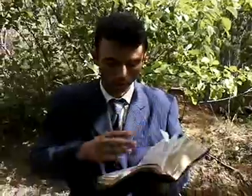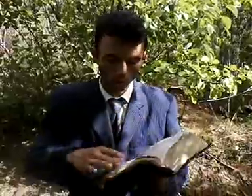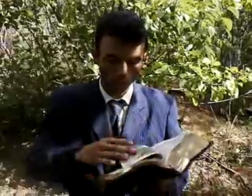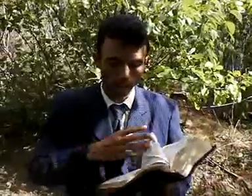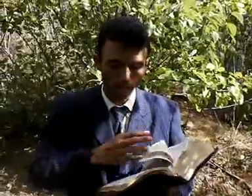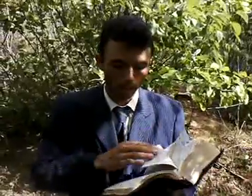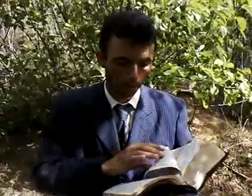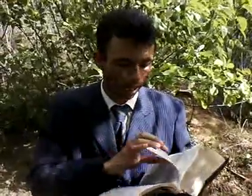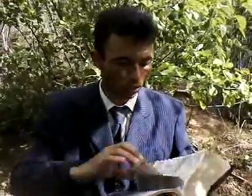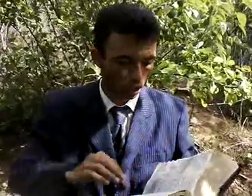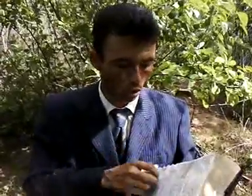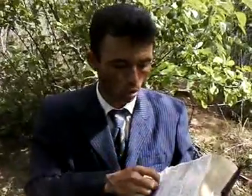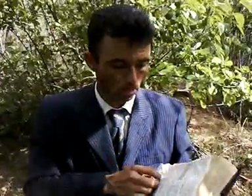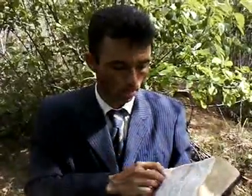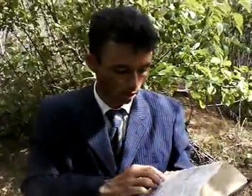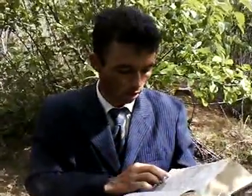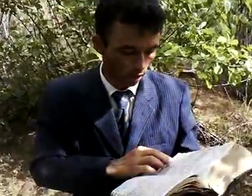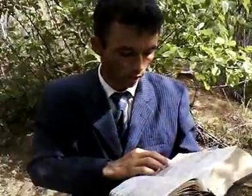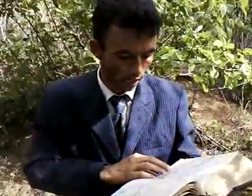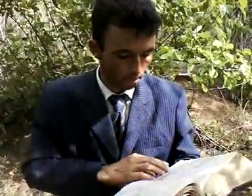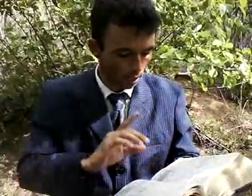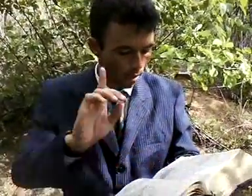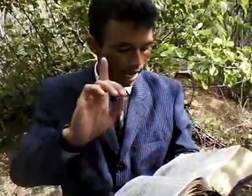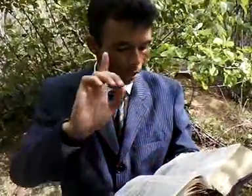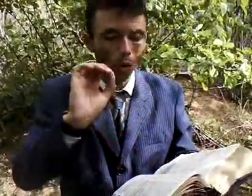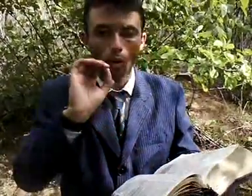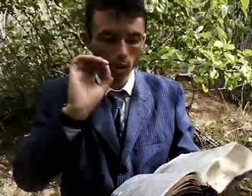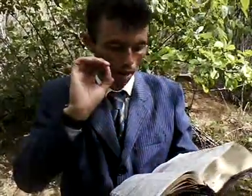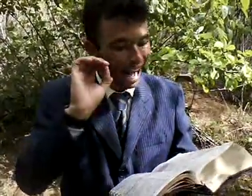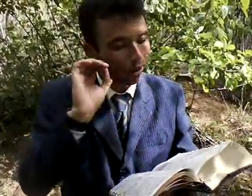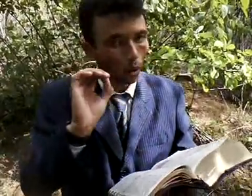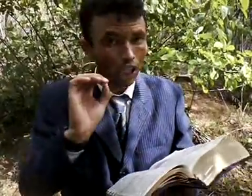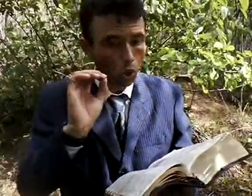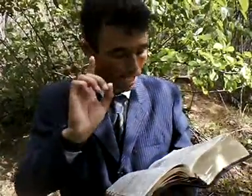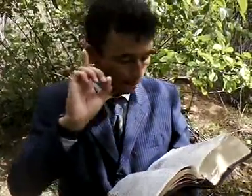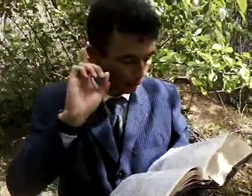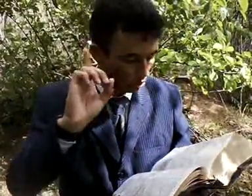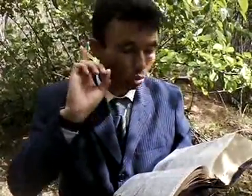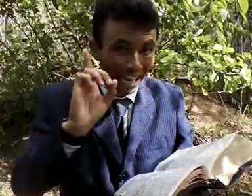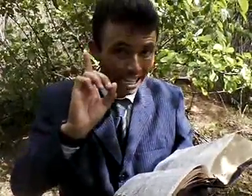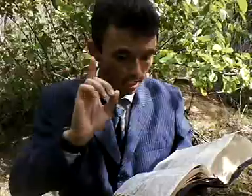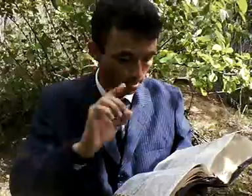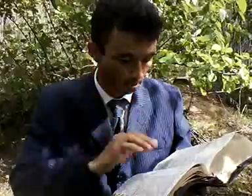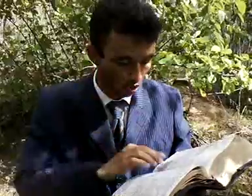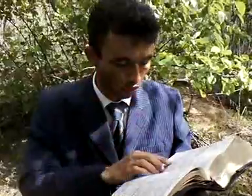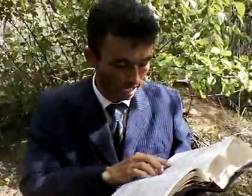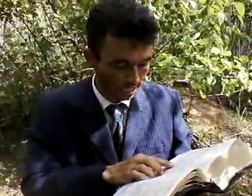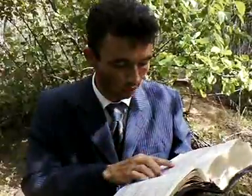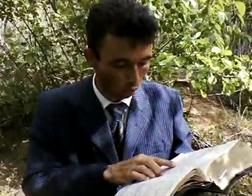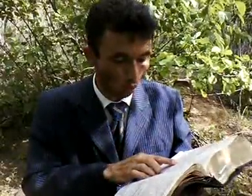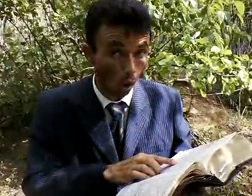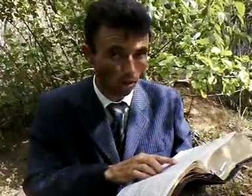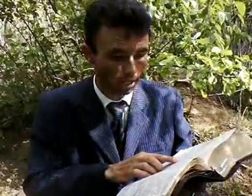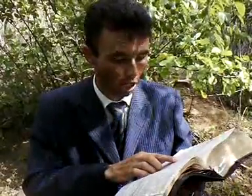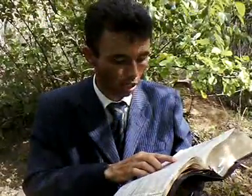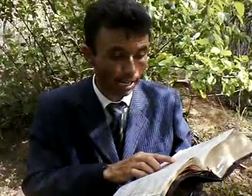Vamos ler na Bíblia a palavra de Deus em 1 Coríntios capítulo 10 e o versículo 11. Está